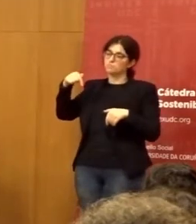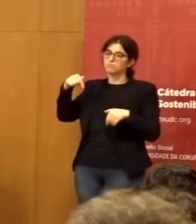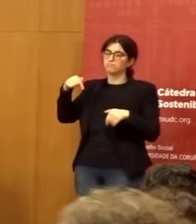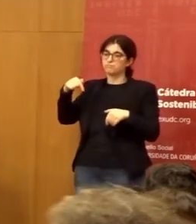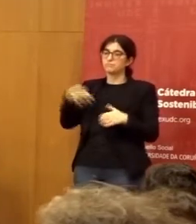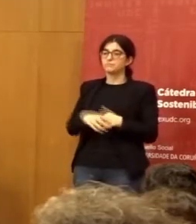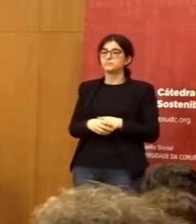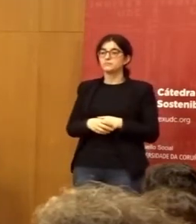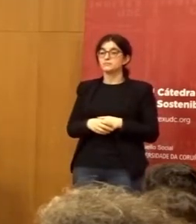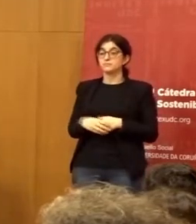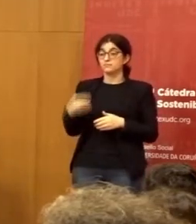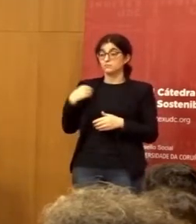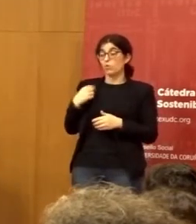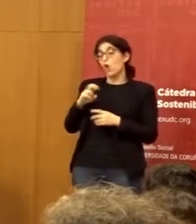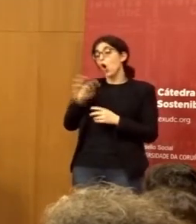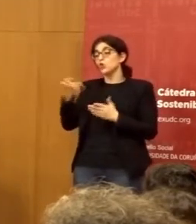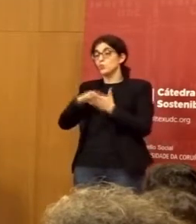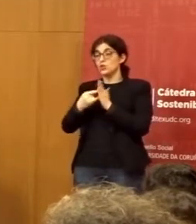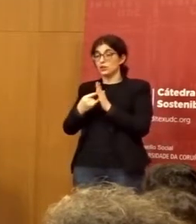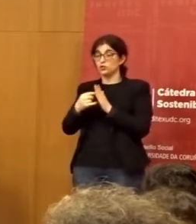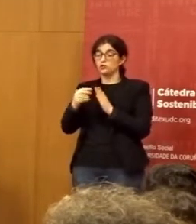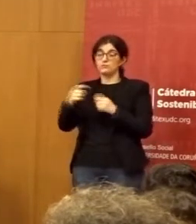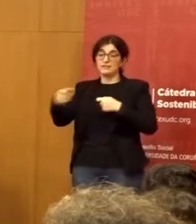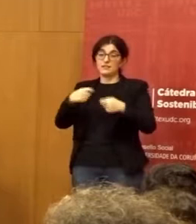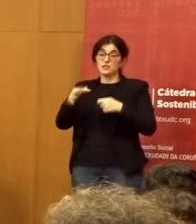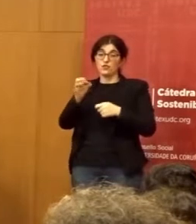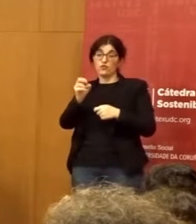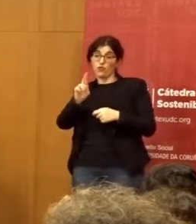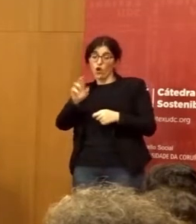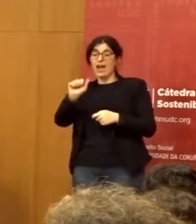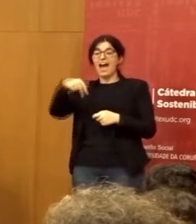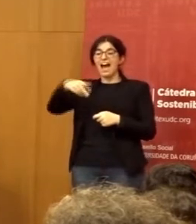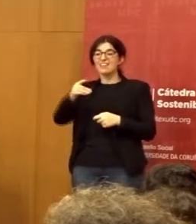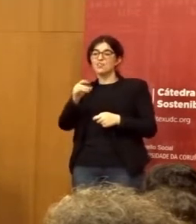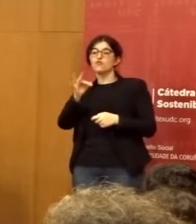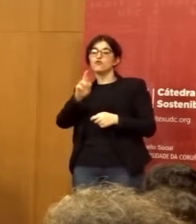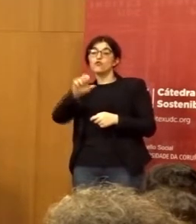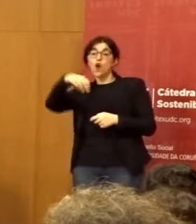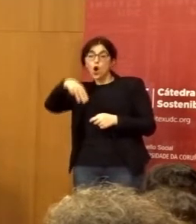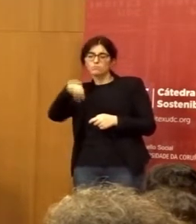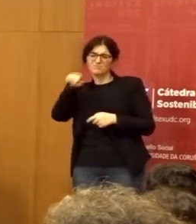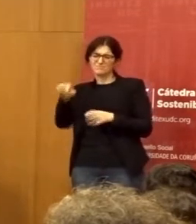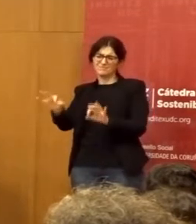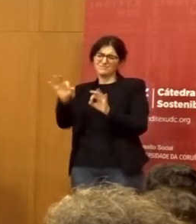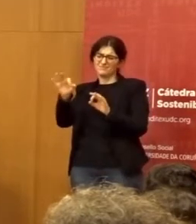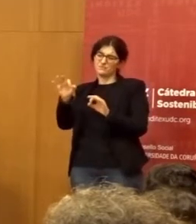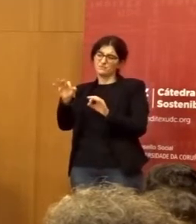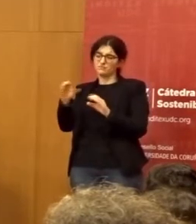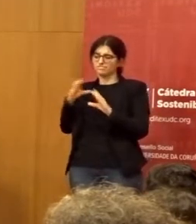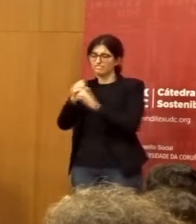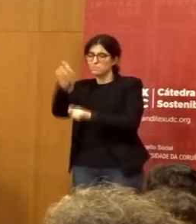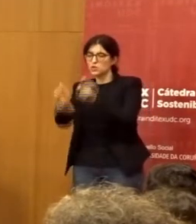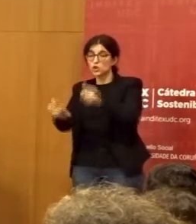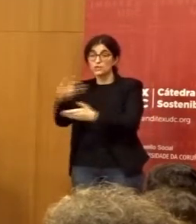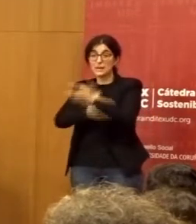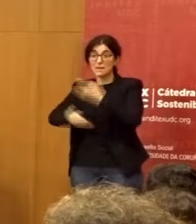que desarrolla también el grupo Inditex de tiendas For and From, especialmente pensadas para personas con discapacidad, tanto